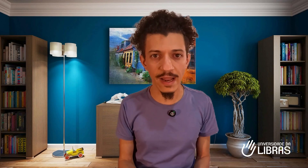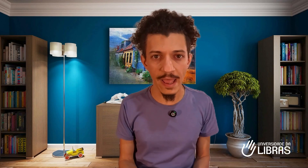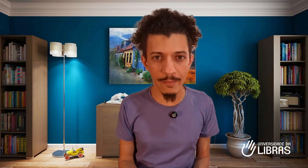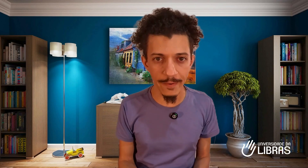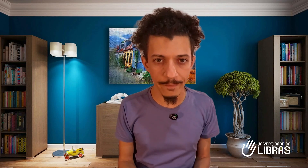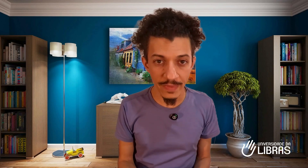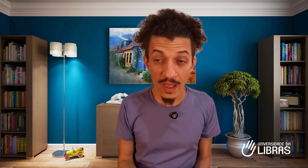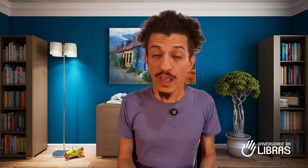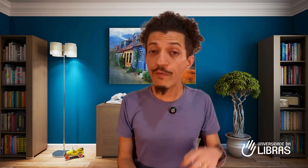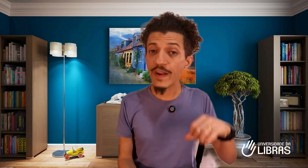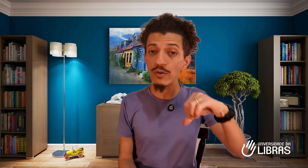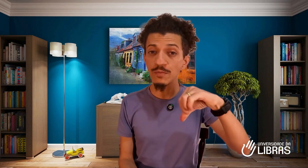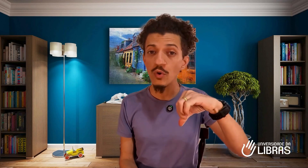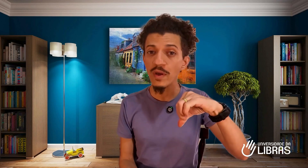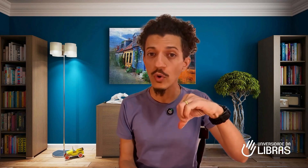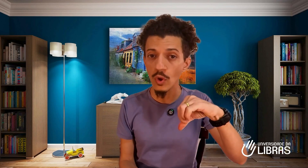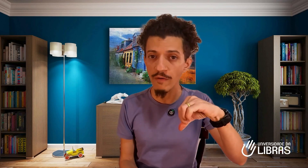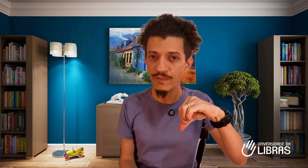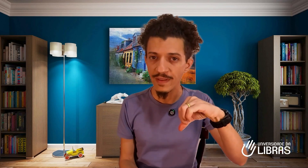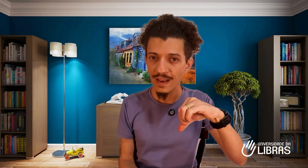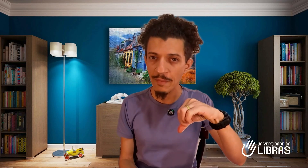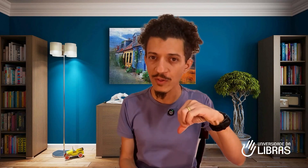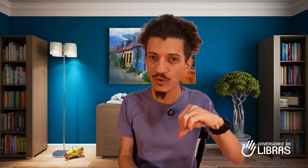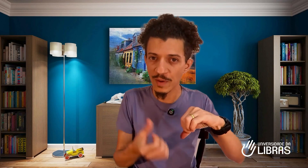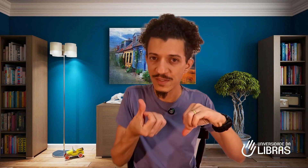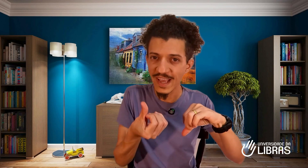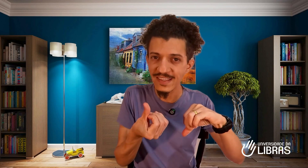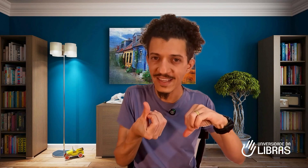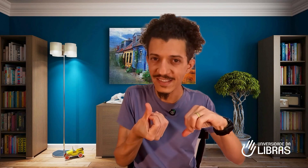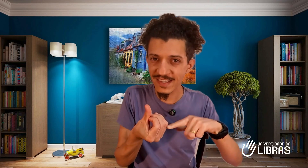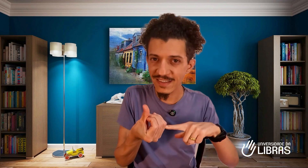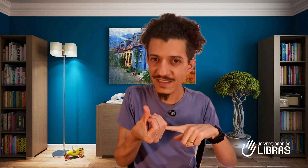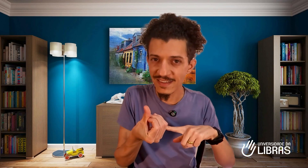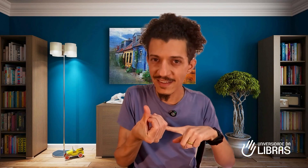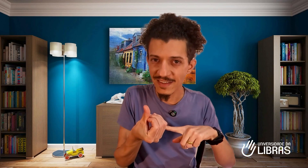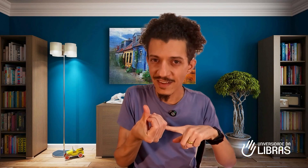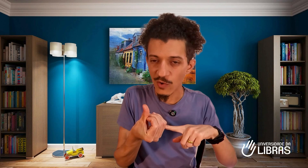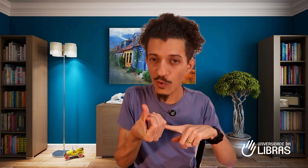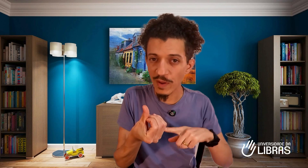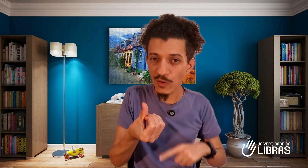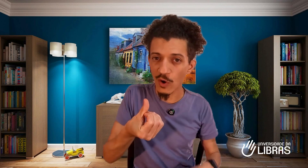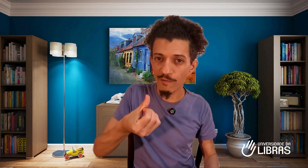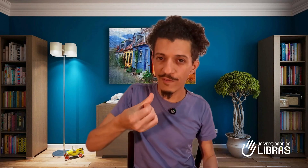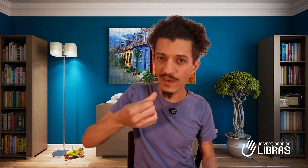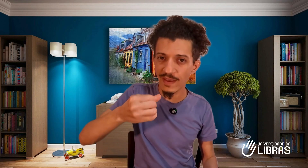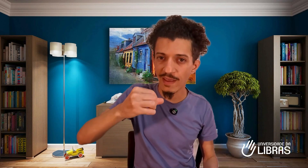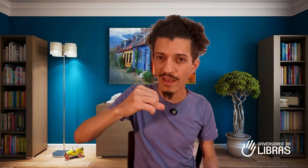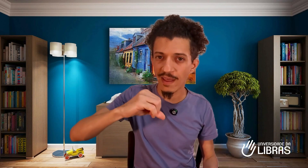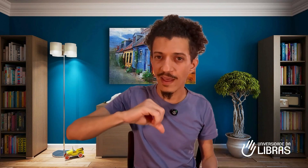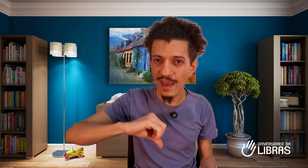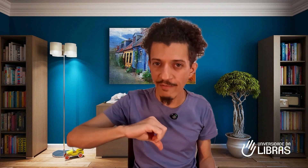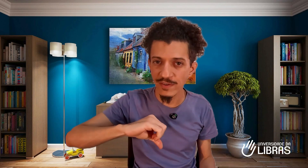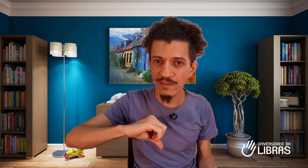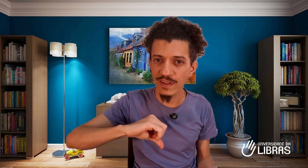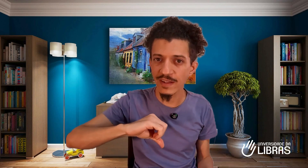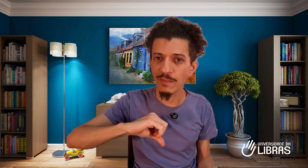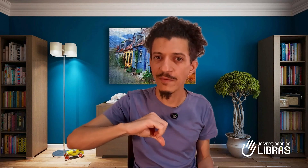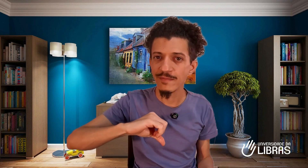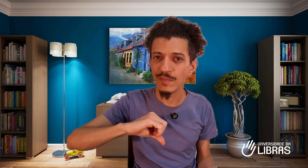época. E o freio de mão número 9, lembra do número 6, que é assim? O número 9 é você virando a mão, percebe?